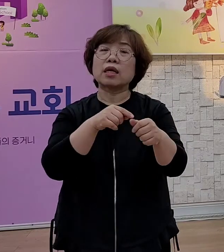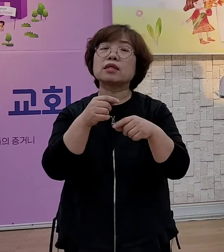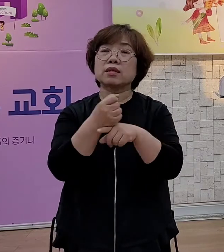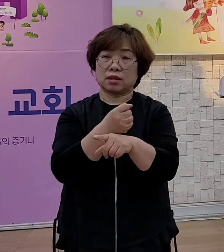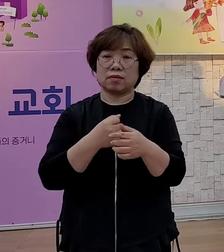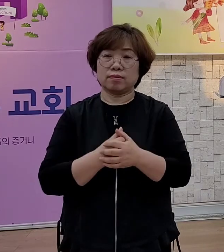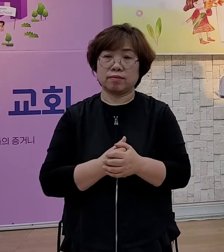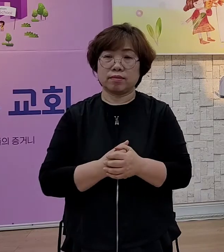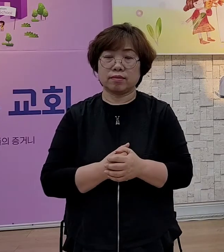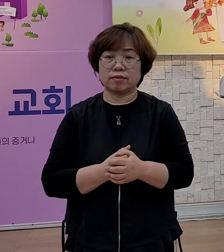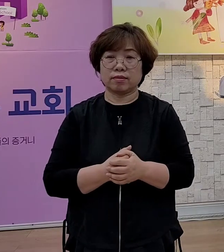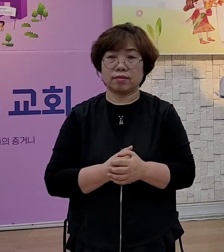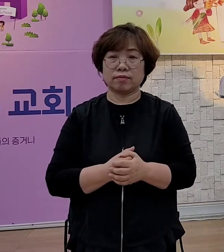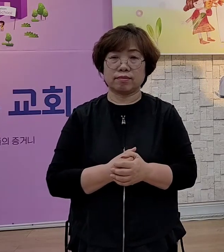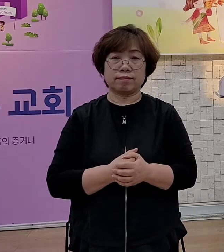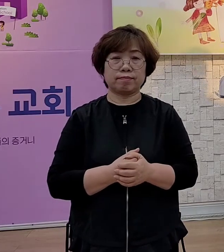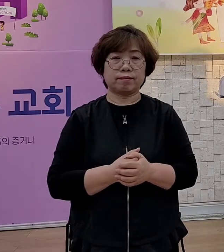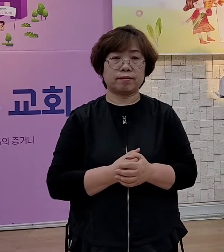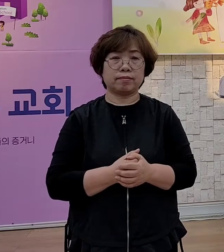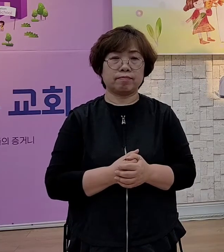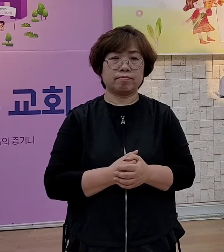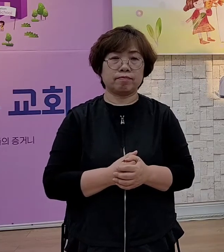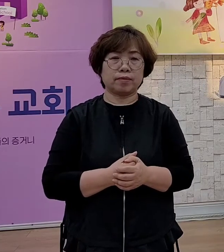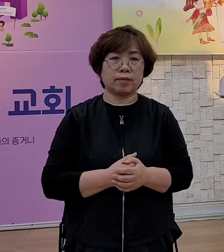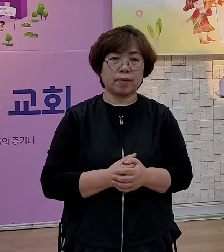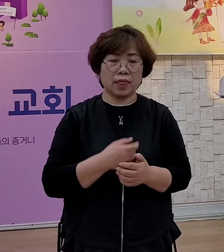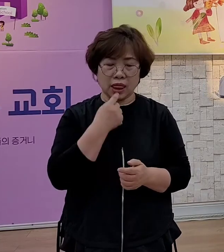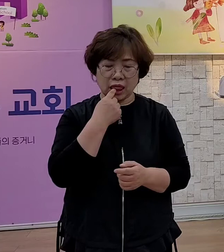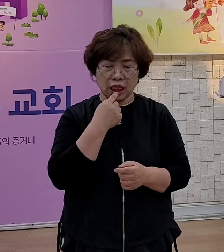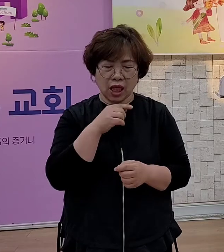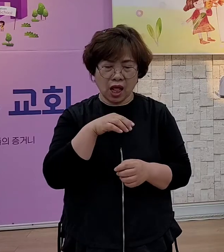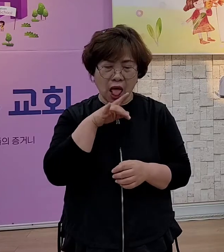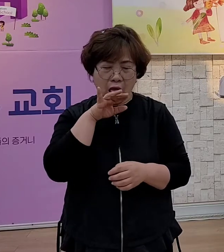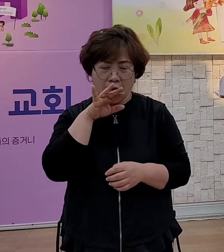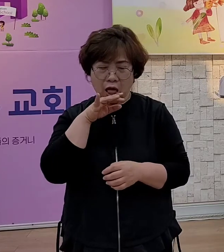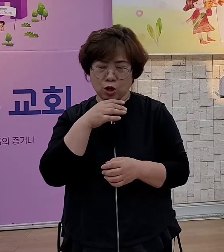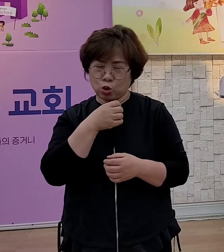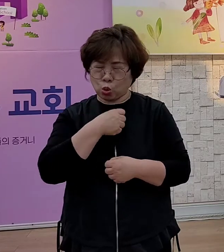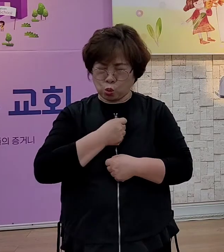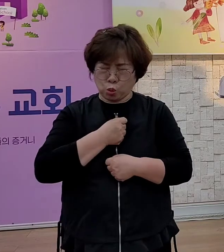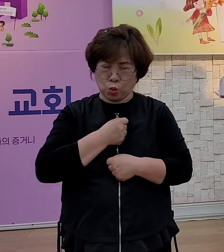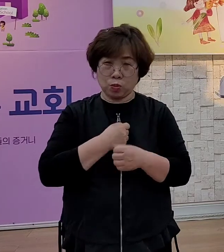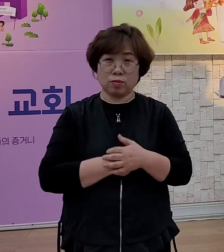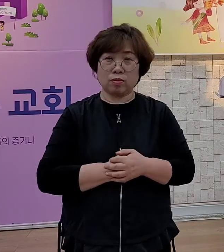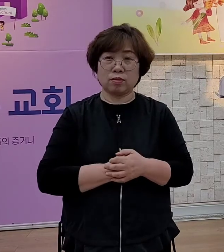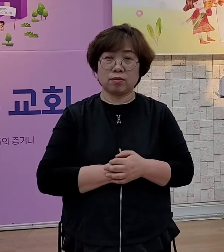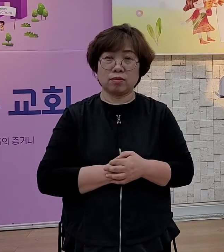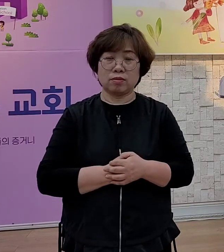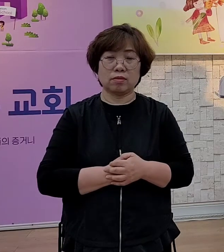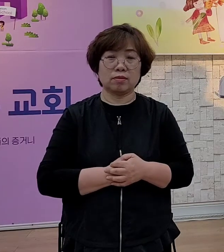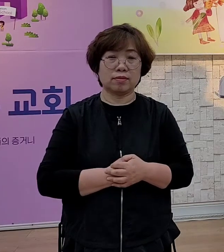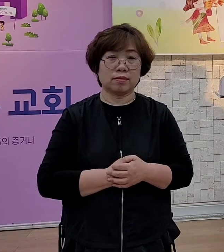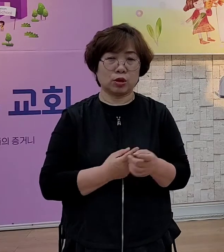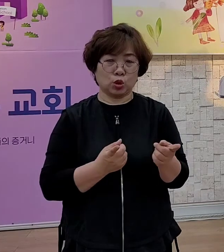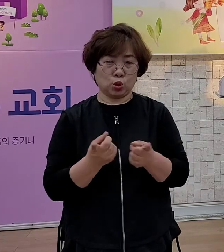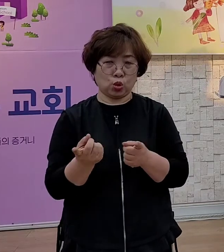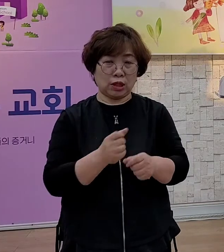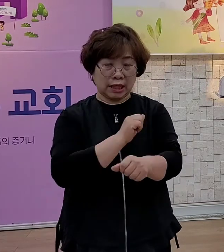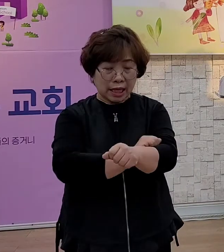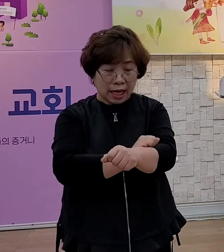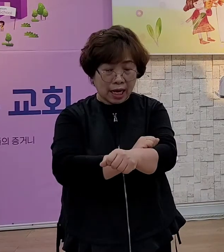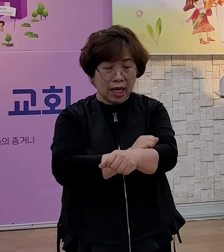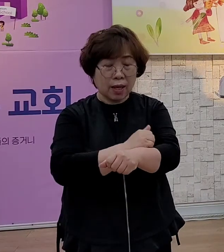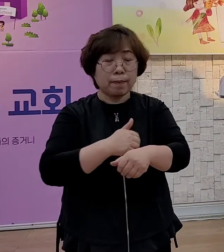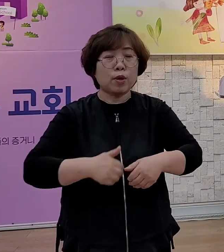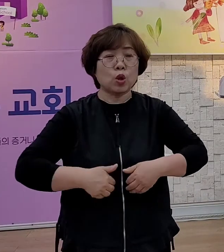말하기를 더디하란 말은 우리 말 함부로 하지 말아요. 우리의 혀를 잘 제어해야 한다라는